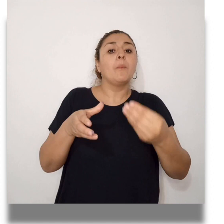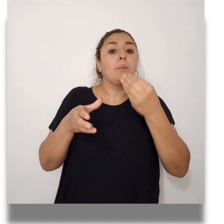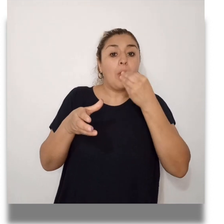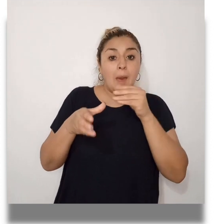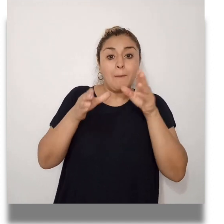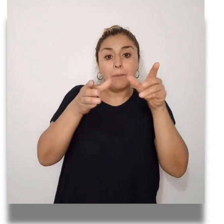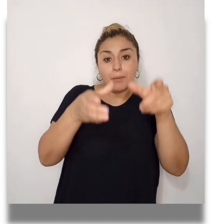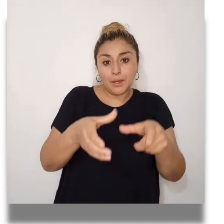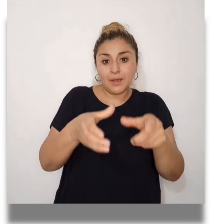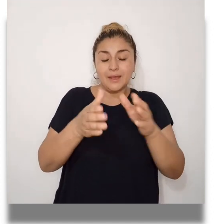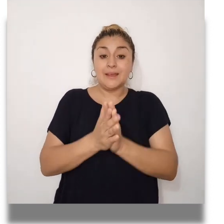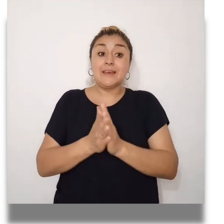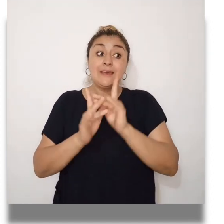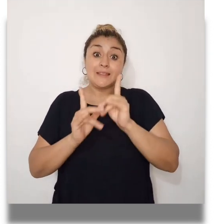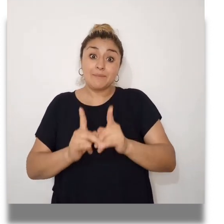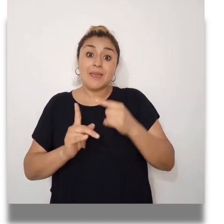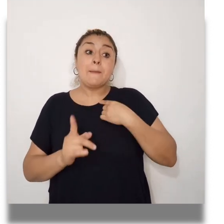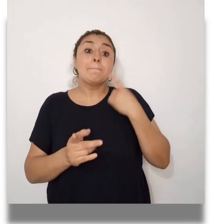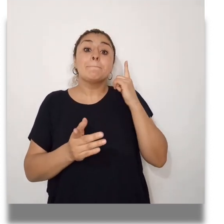de la ciudad clamó.